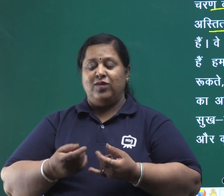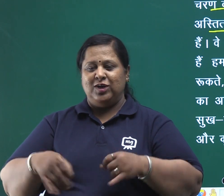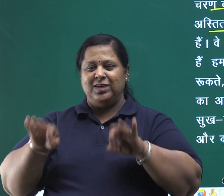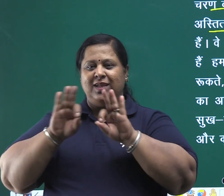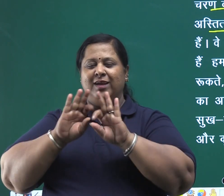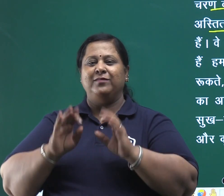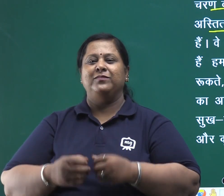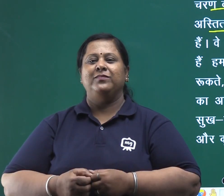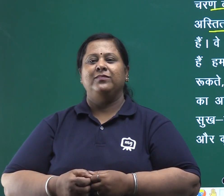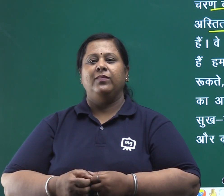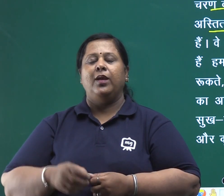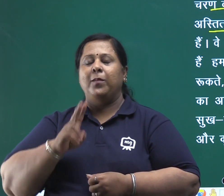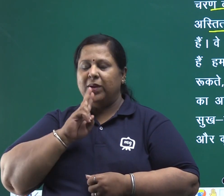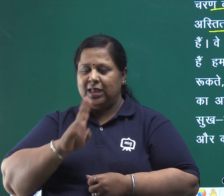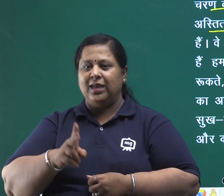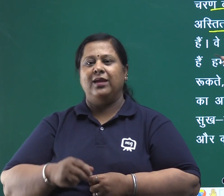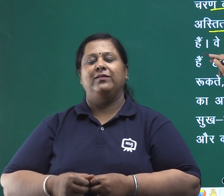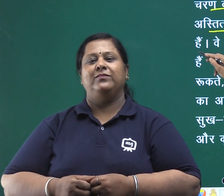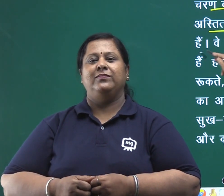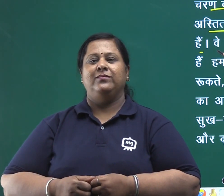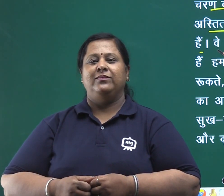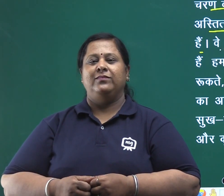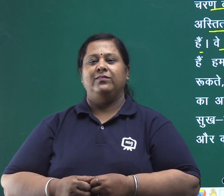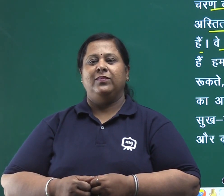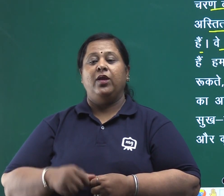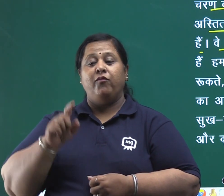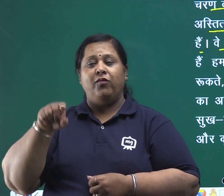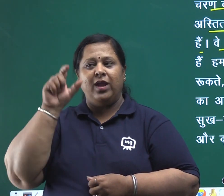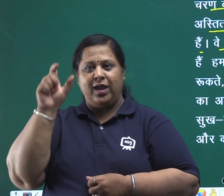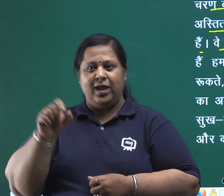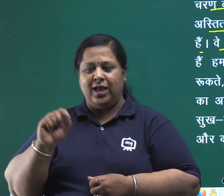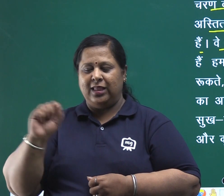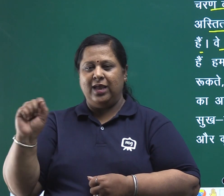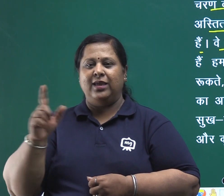विशेषताएं बताई है। वे कहते हैं कि